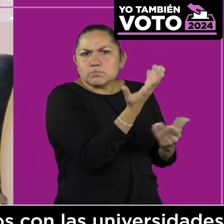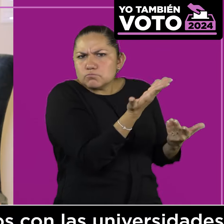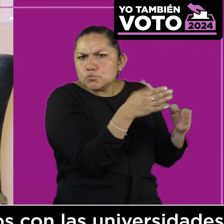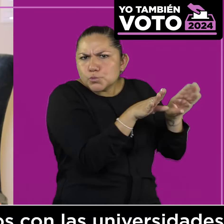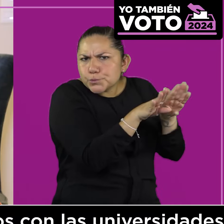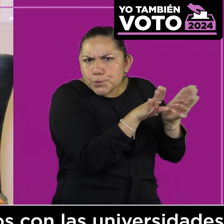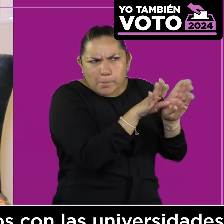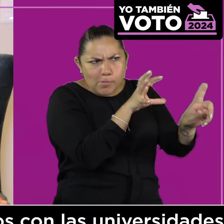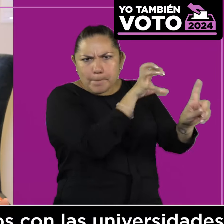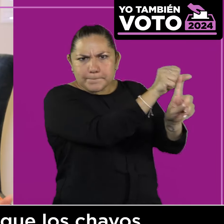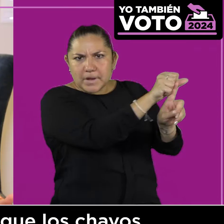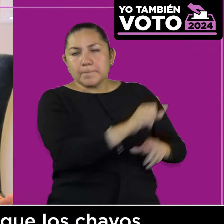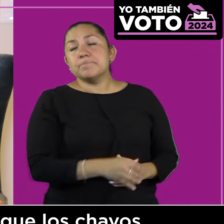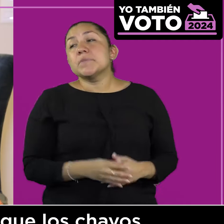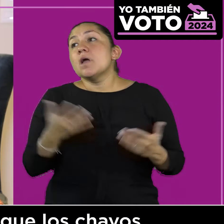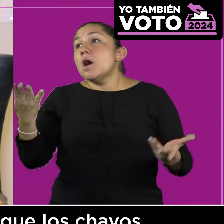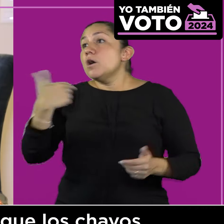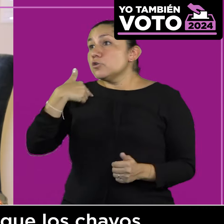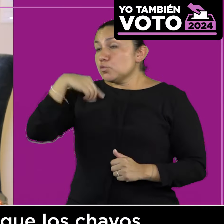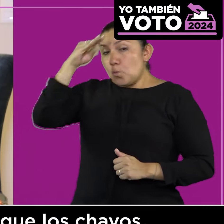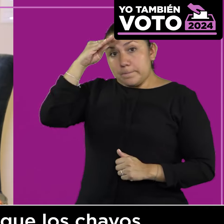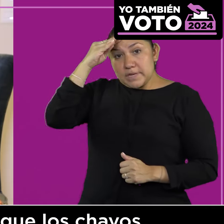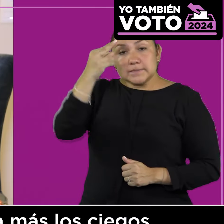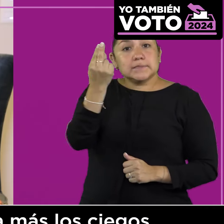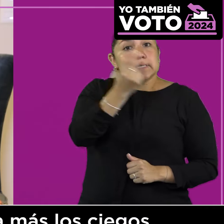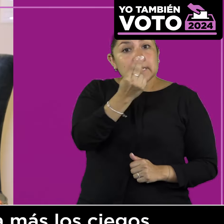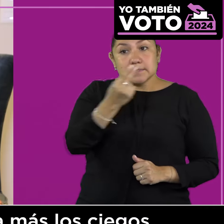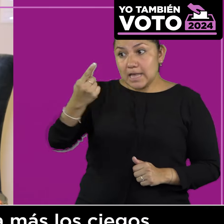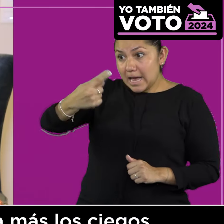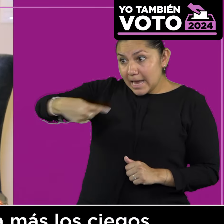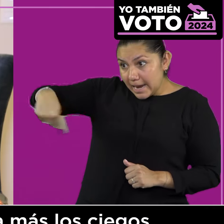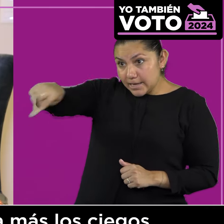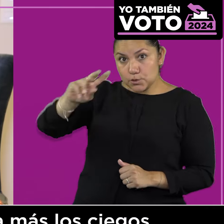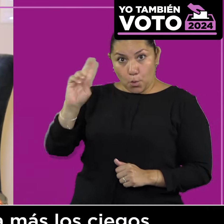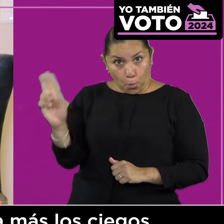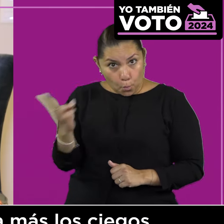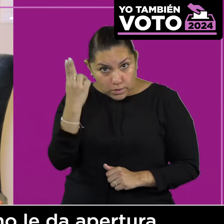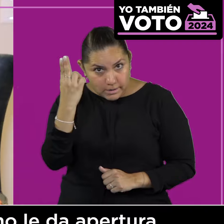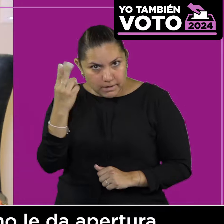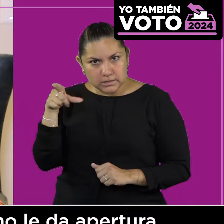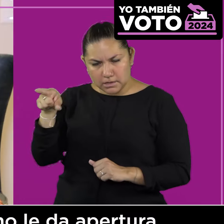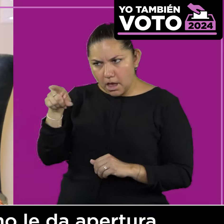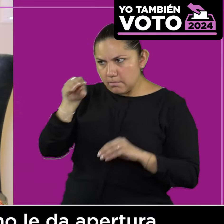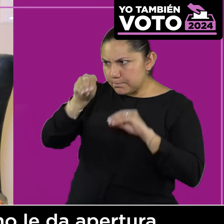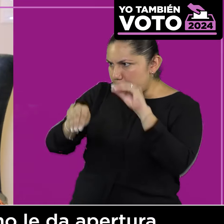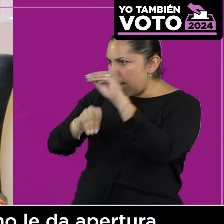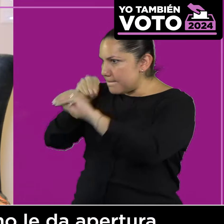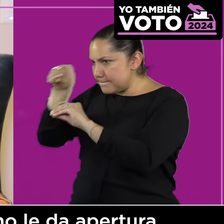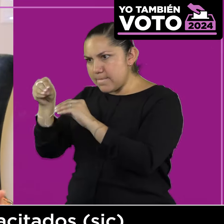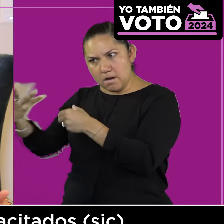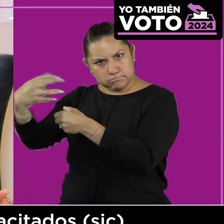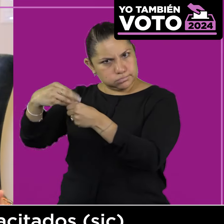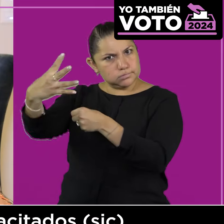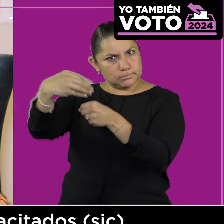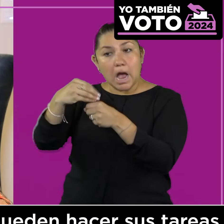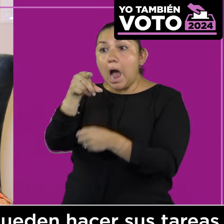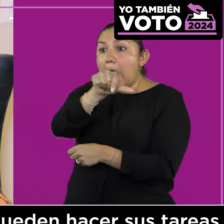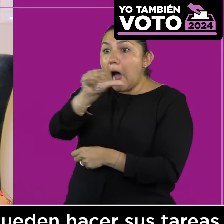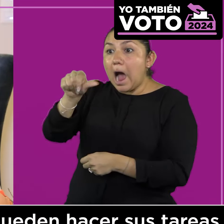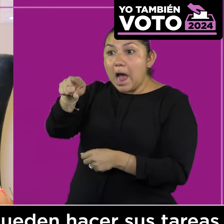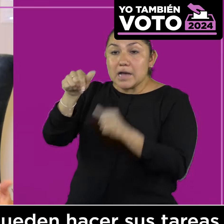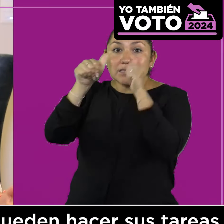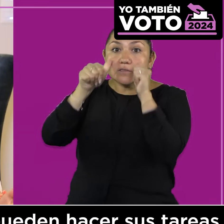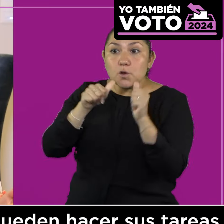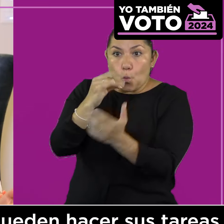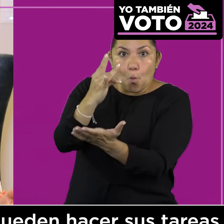convenios con las universidades es importante que los chavos porque no nada más los ciegos hay gente que no le da apertura a los discapacitados porque